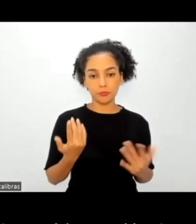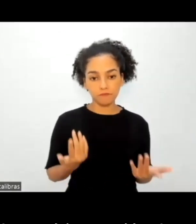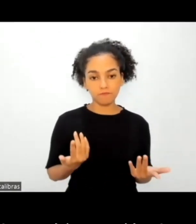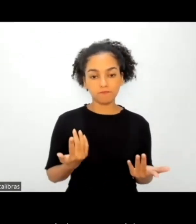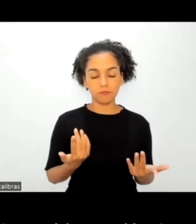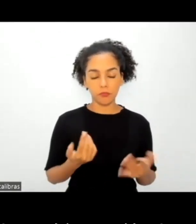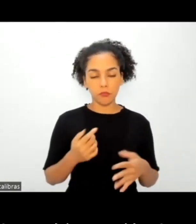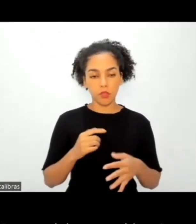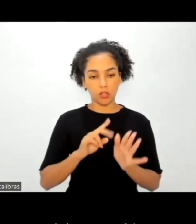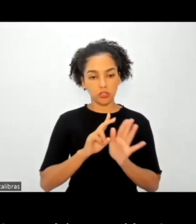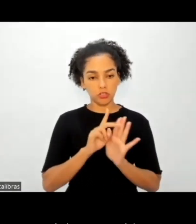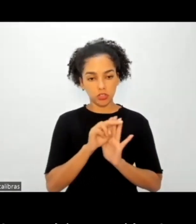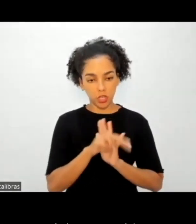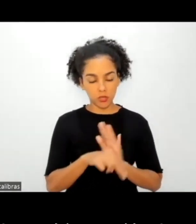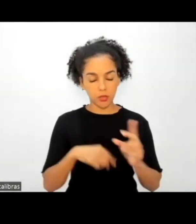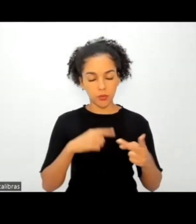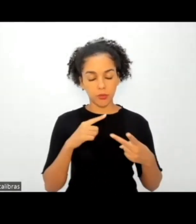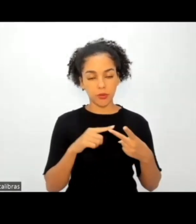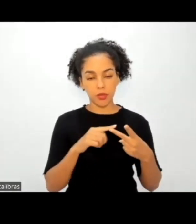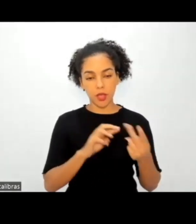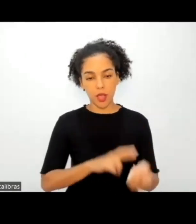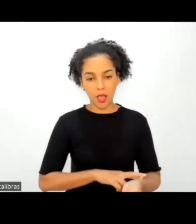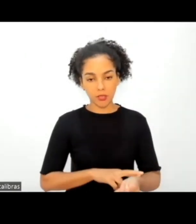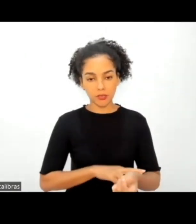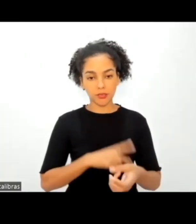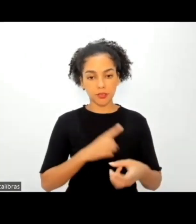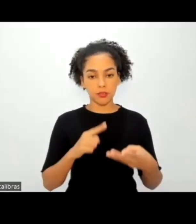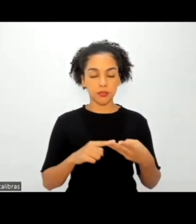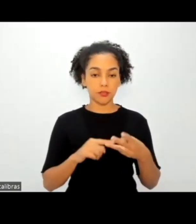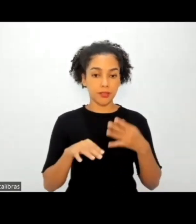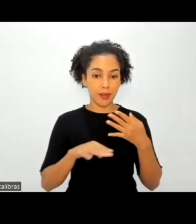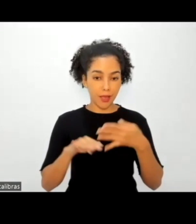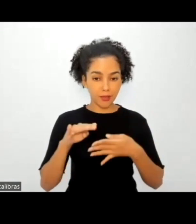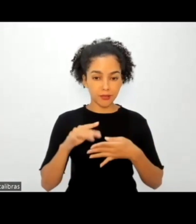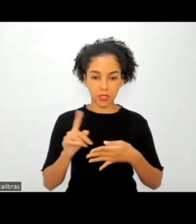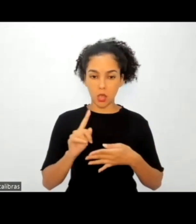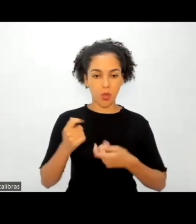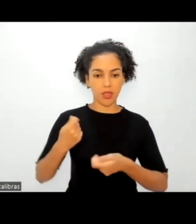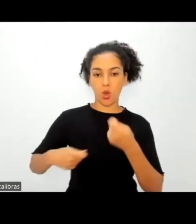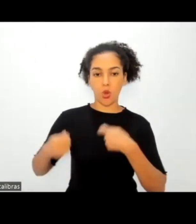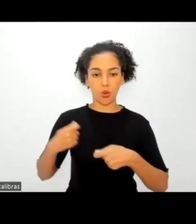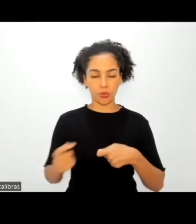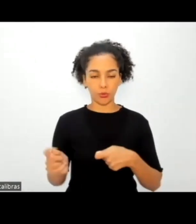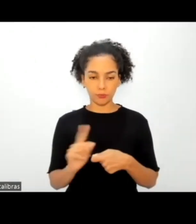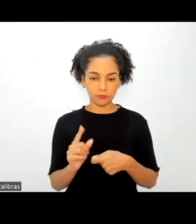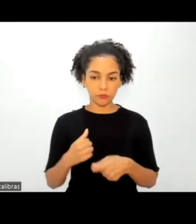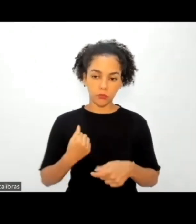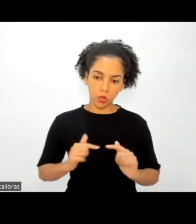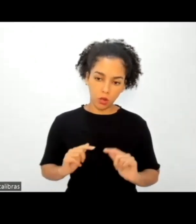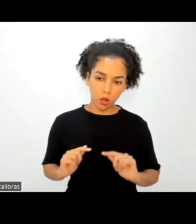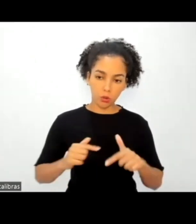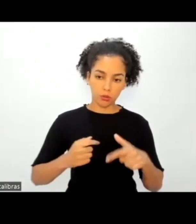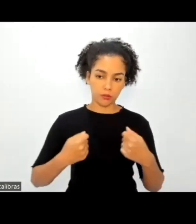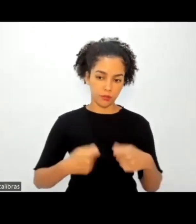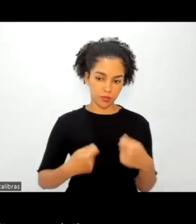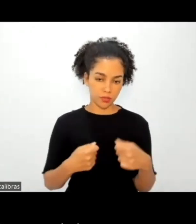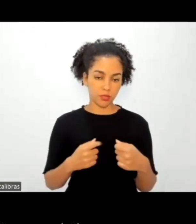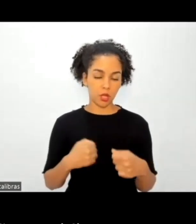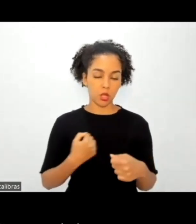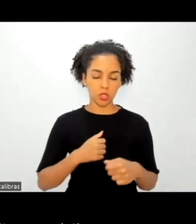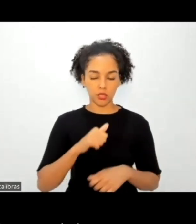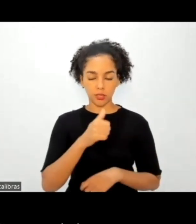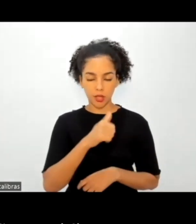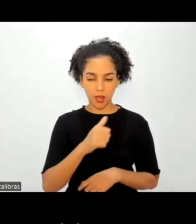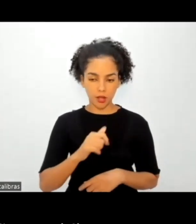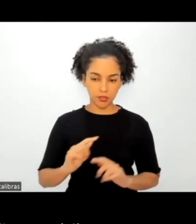classe é inegociável, né? E a nossa luta tem que ter isso como pressuposto, né? Não só a nossa luta, a nossa análise, a